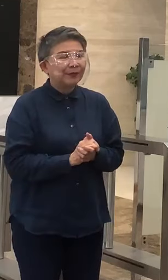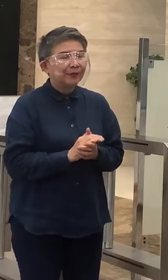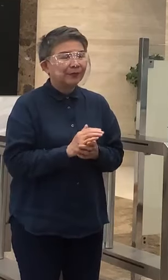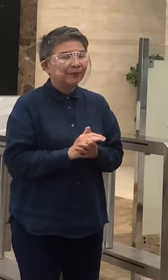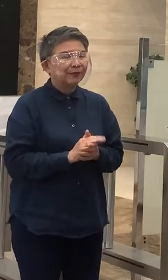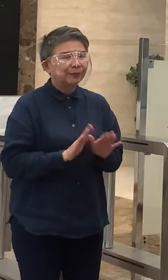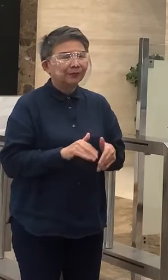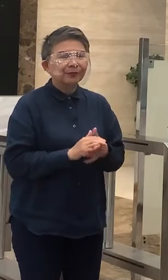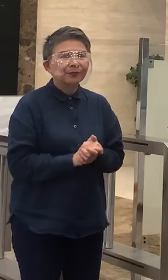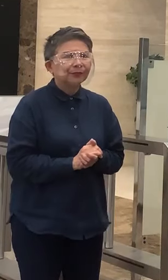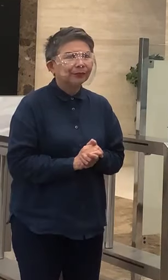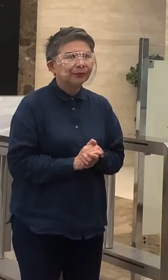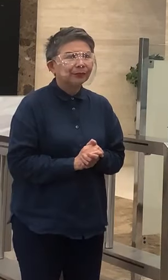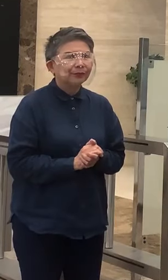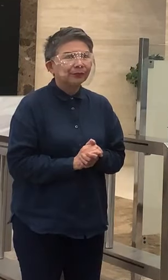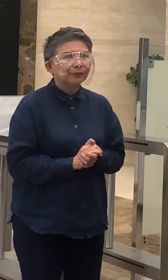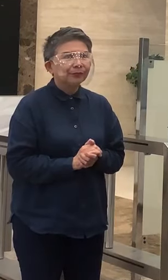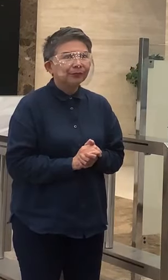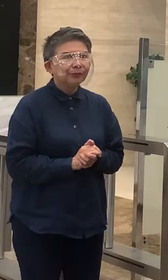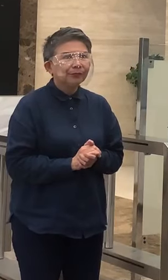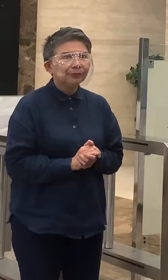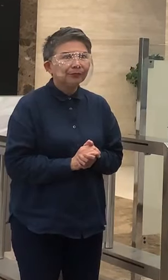kemudian juga